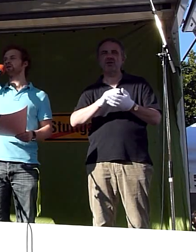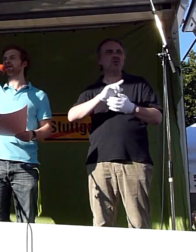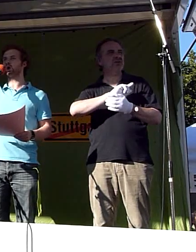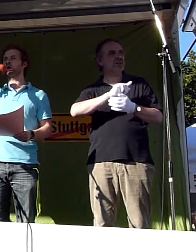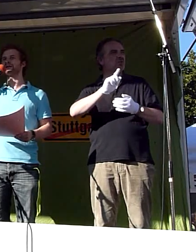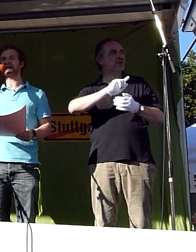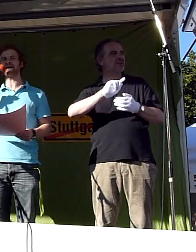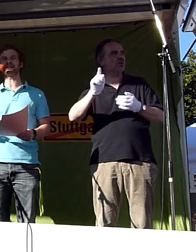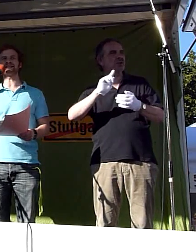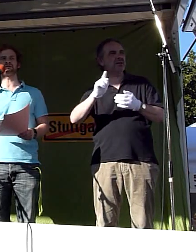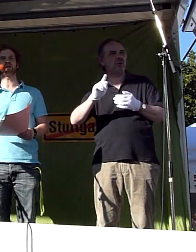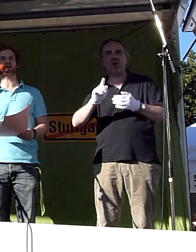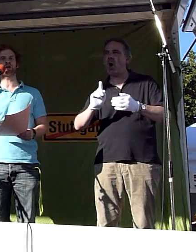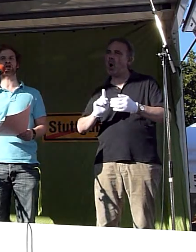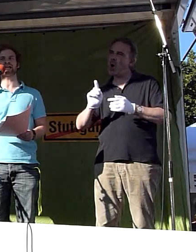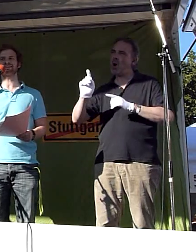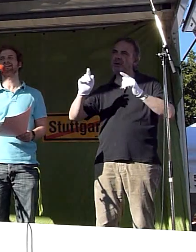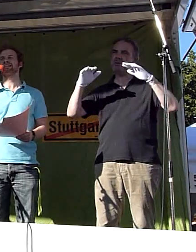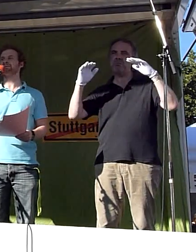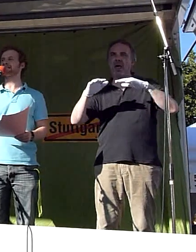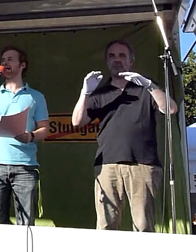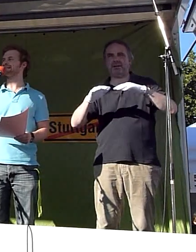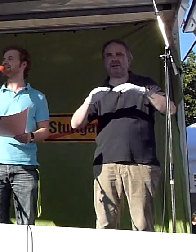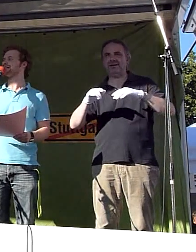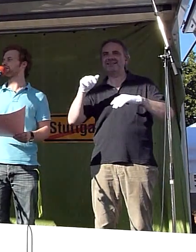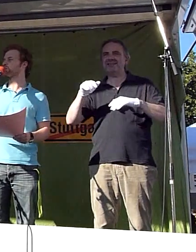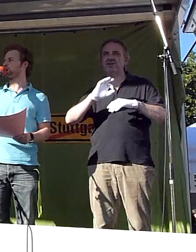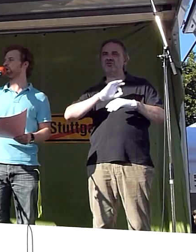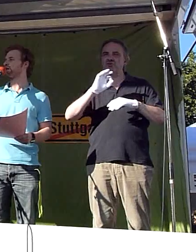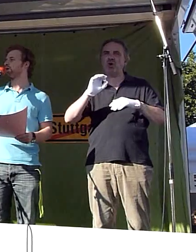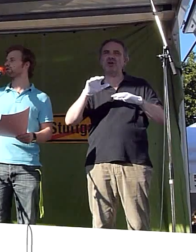Tausenden unser Oben bleiben in diese wunderschöne Stadt, damit sie weiter